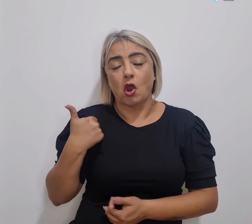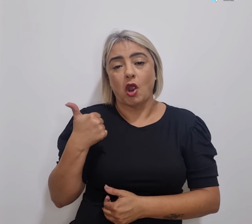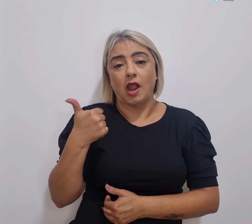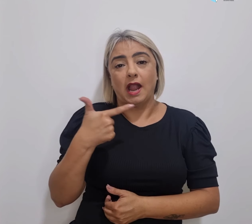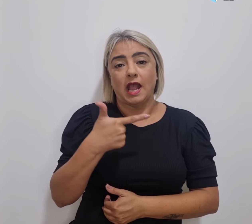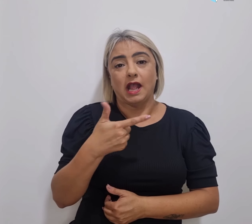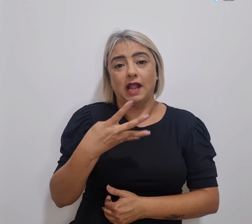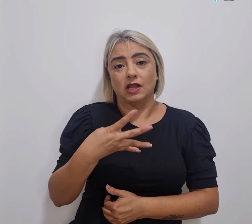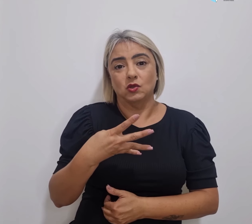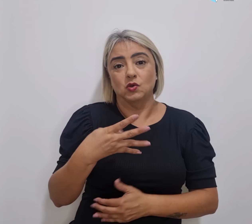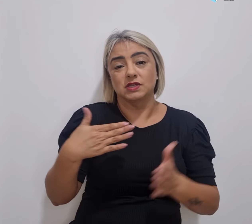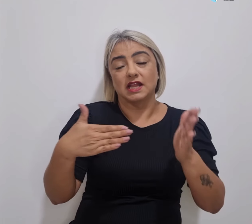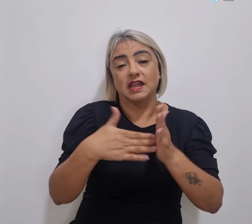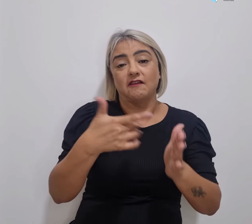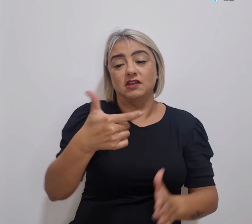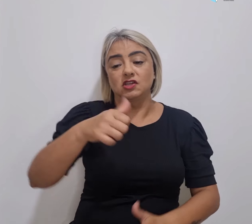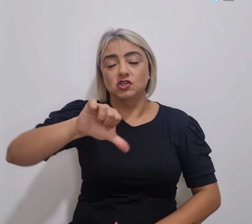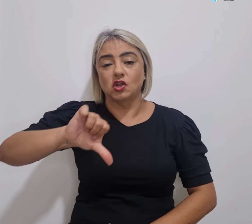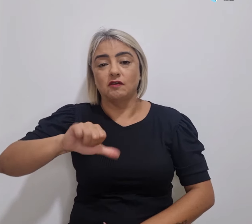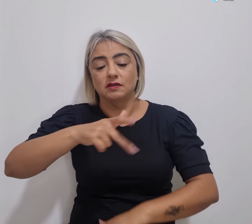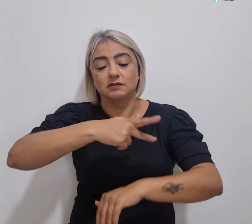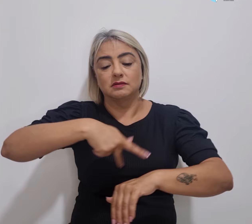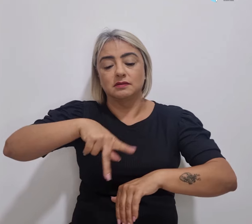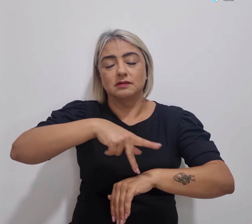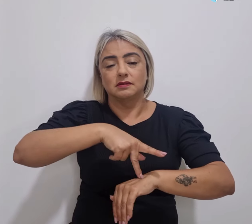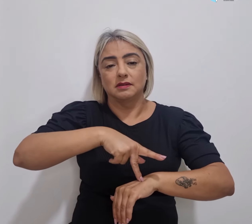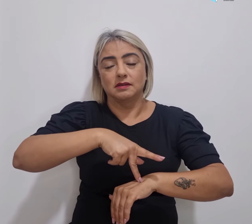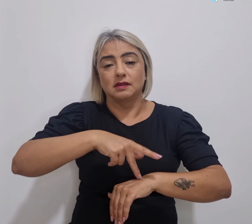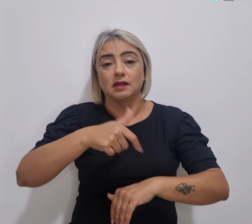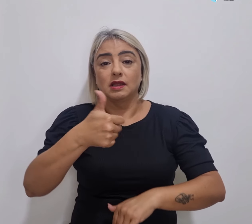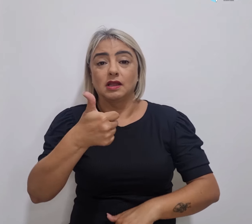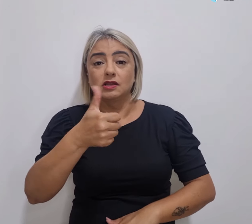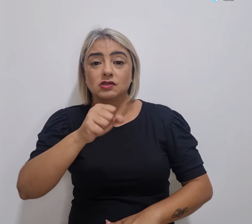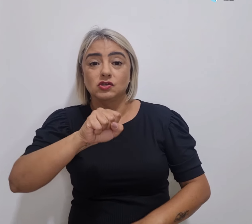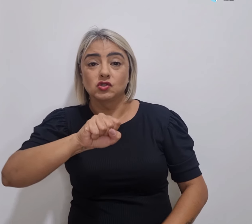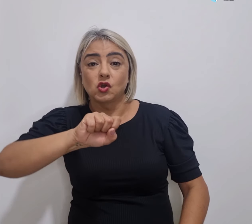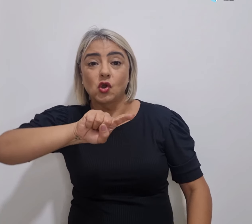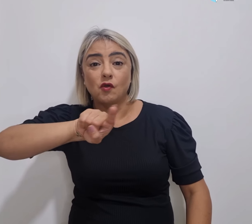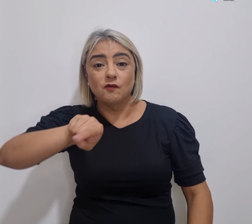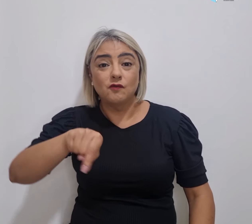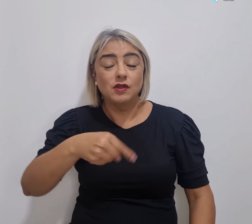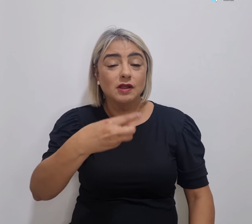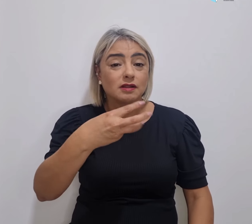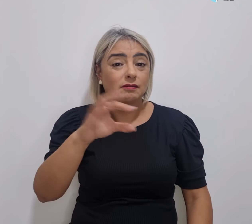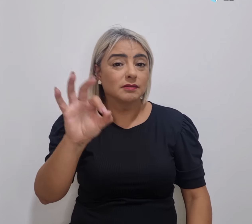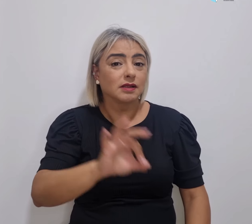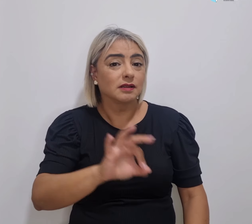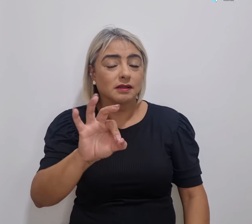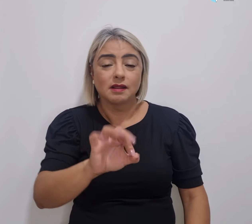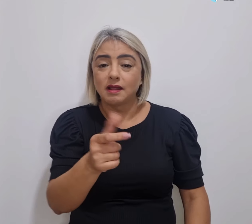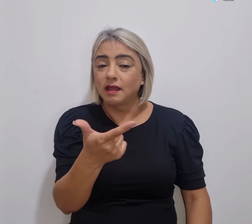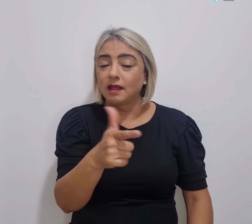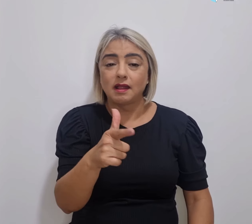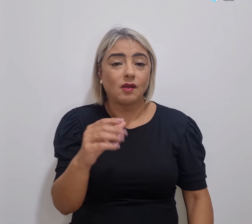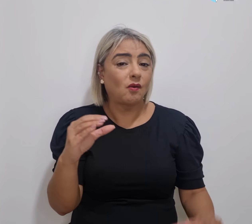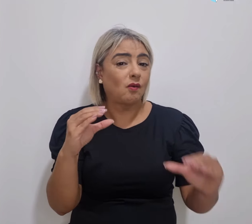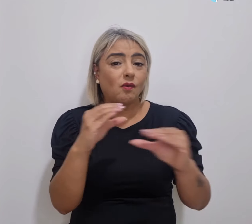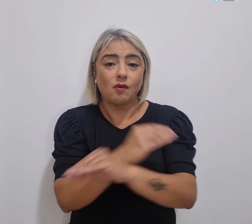29 anos do país, 18,3% não completaram o ensino